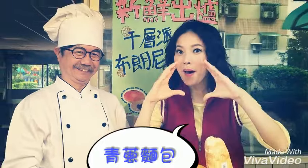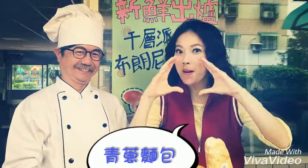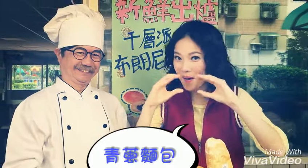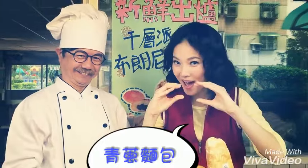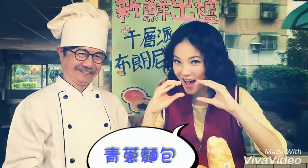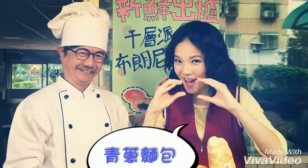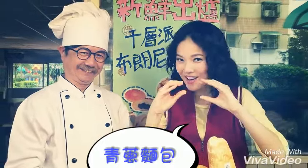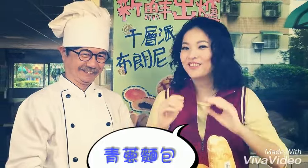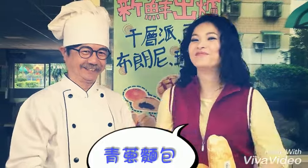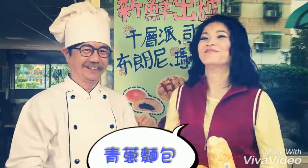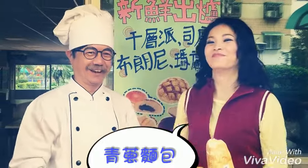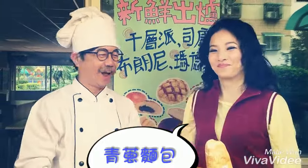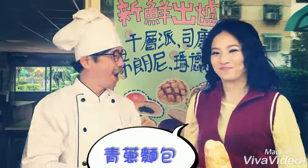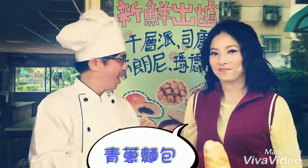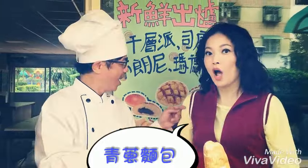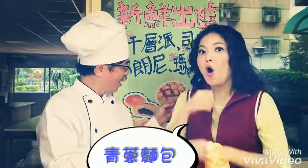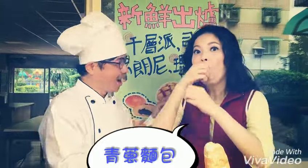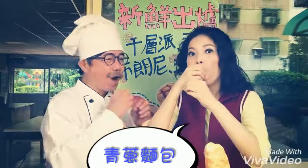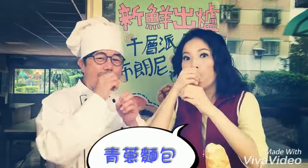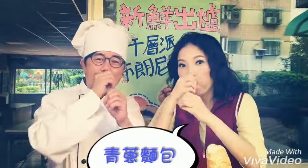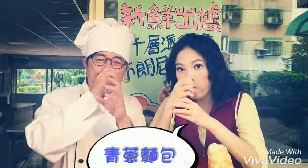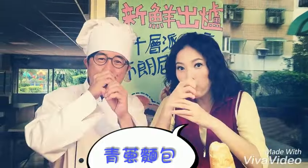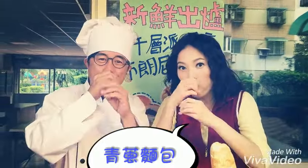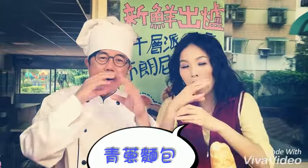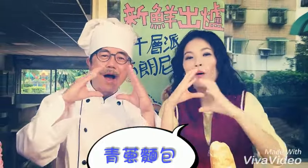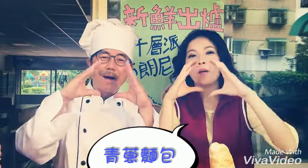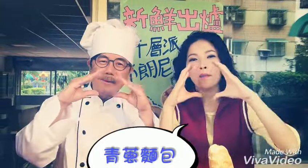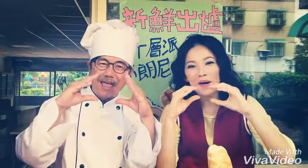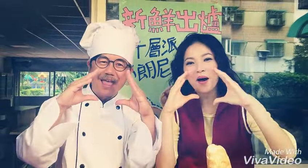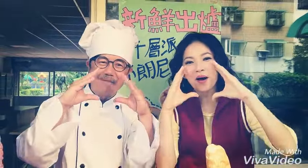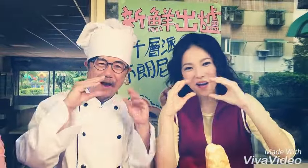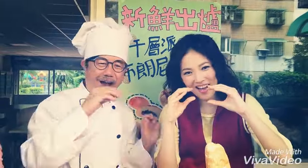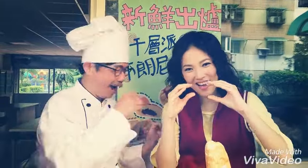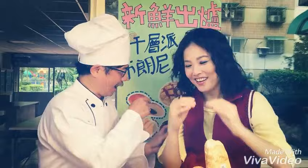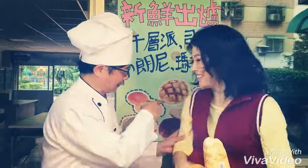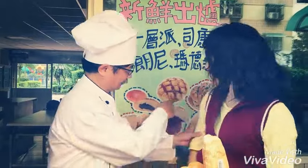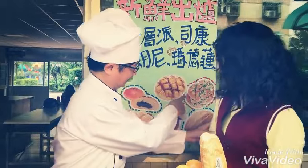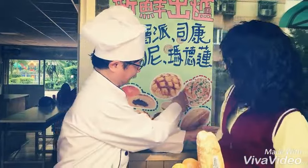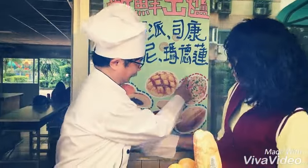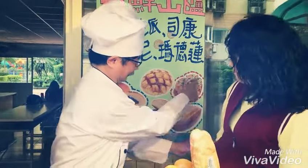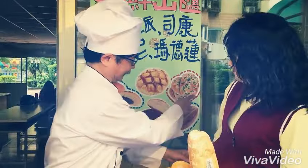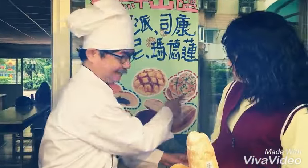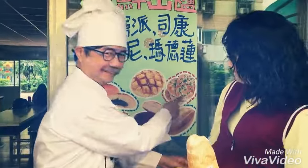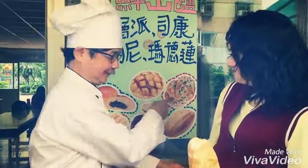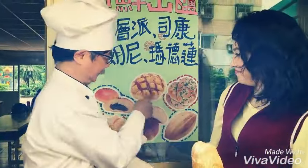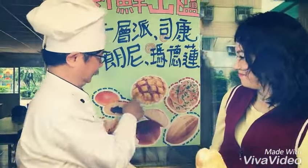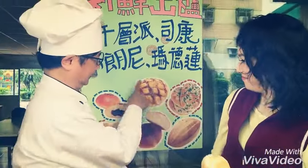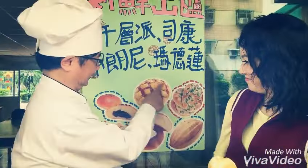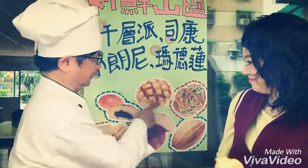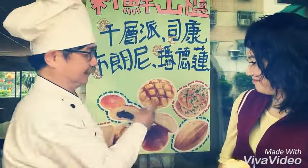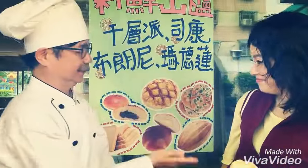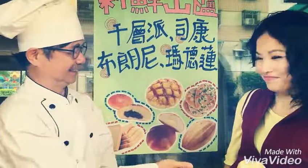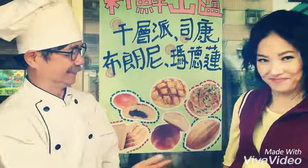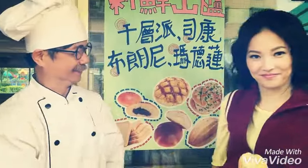青葱面包，青葱面包。然后这一个